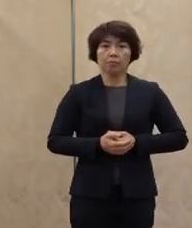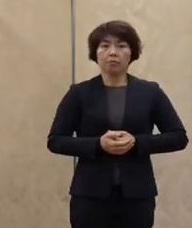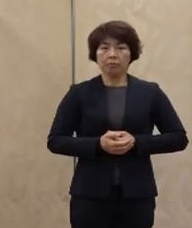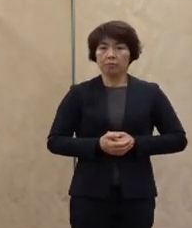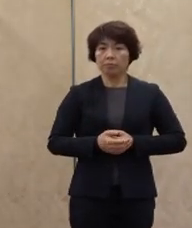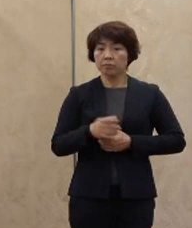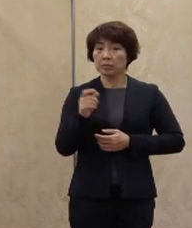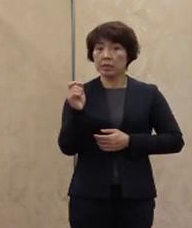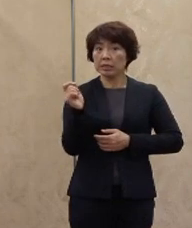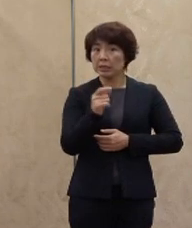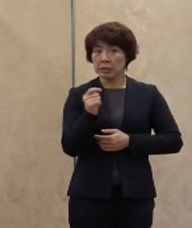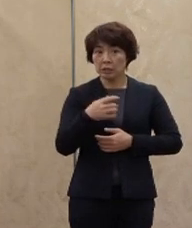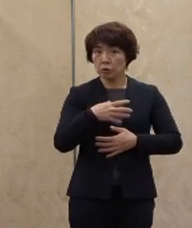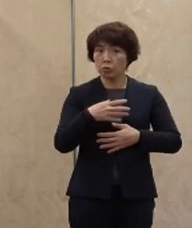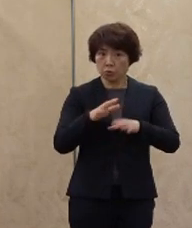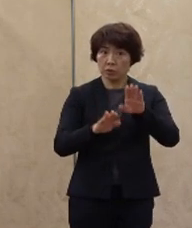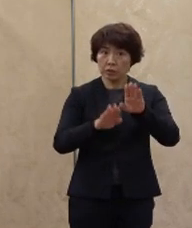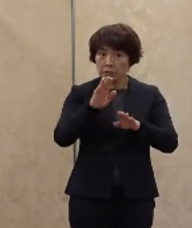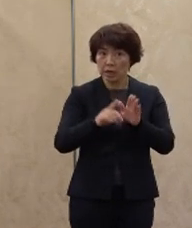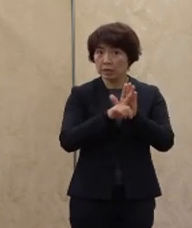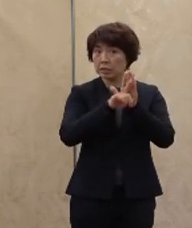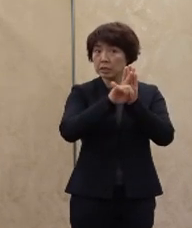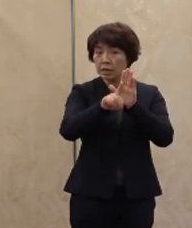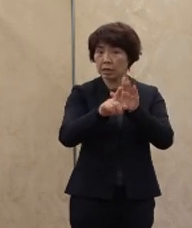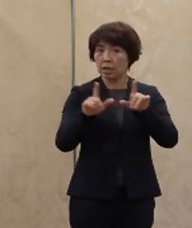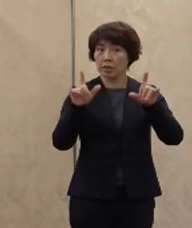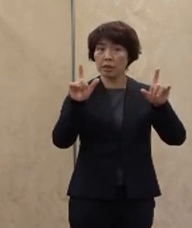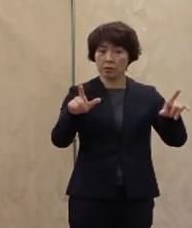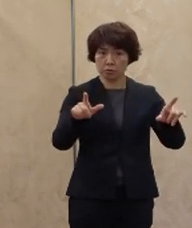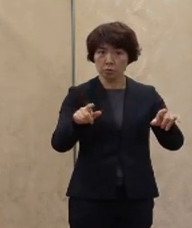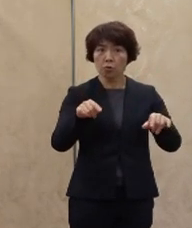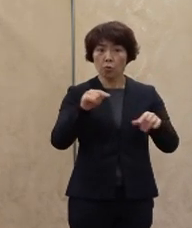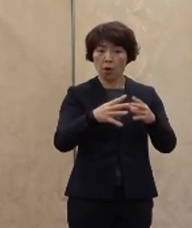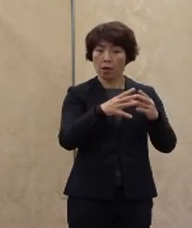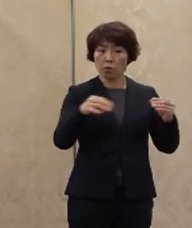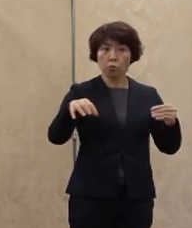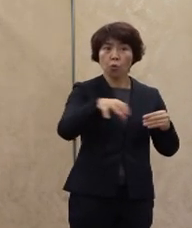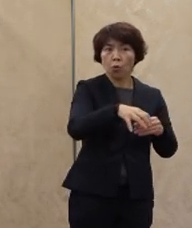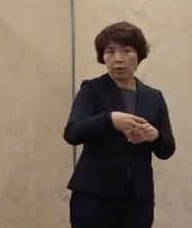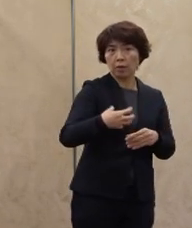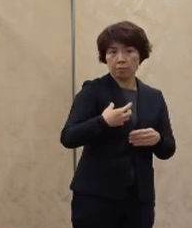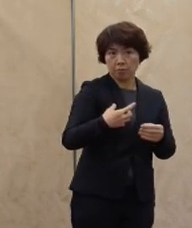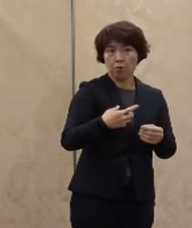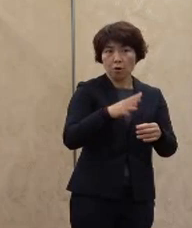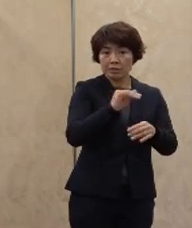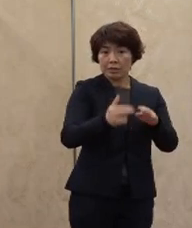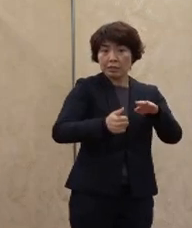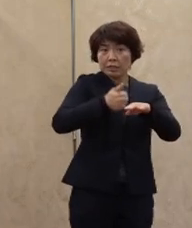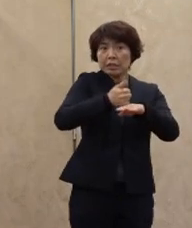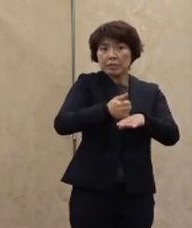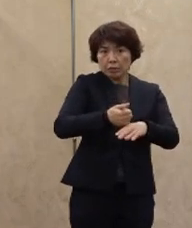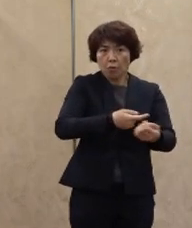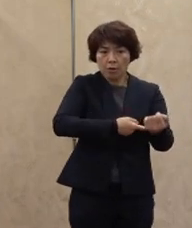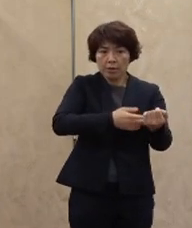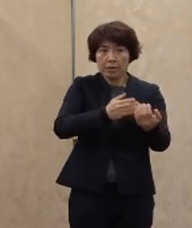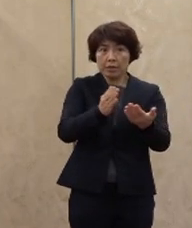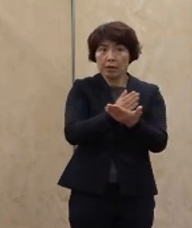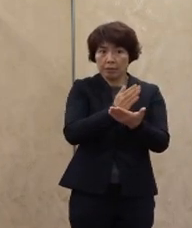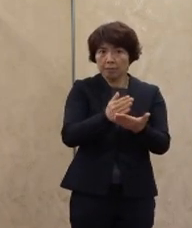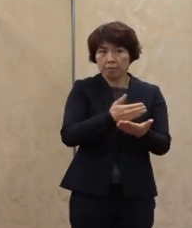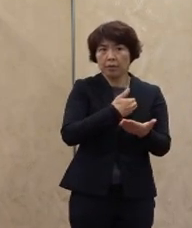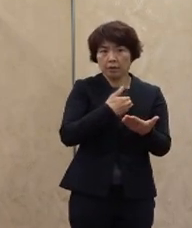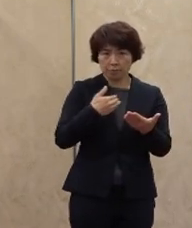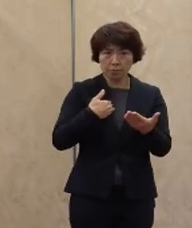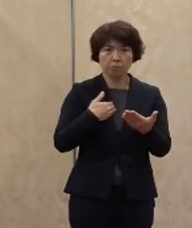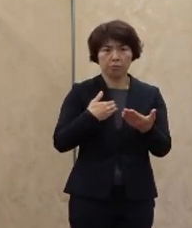緊急事態宣言そのものを出すっていうのを都道府県知事の権限にしてもいいんじゃないかなと思いますけどね。ただその時に、やっ